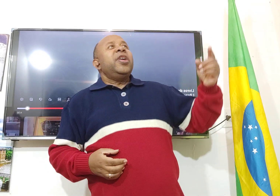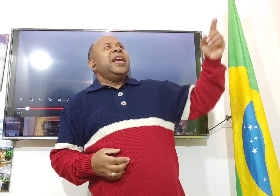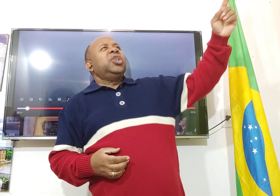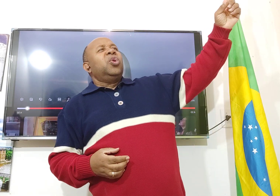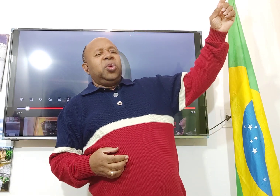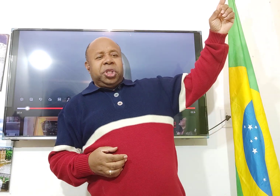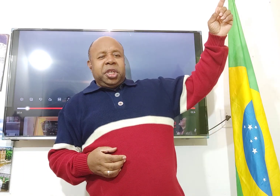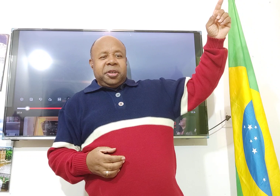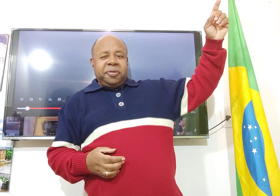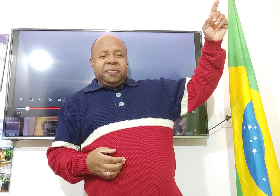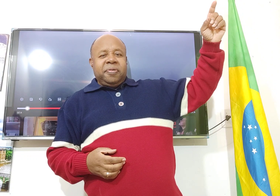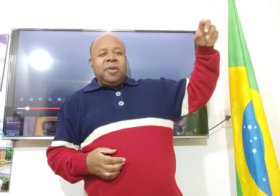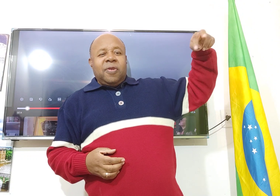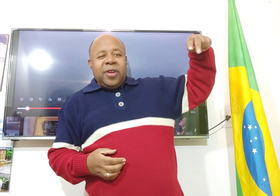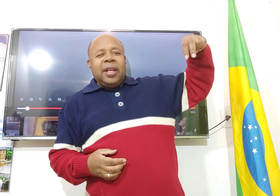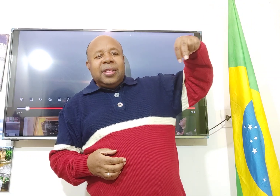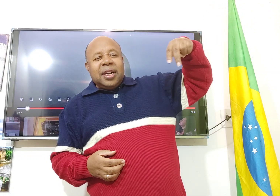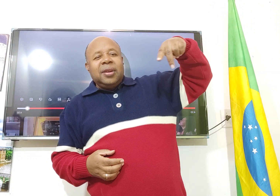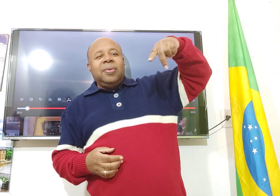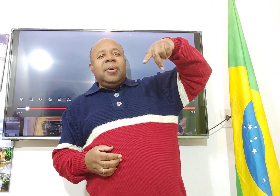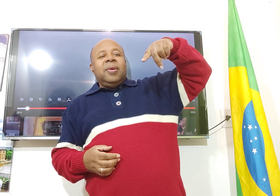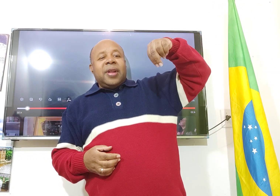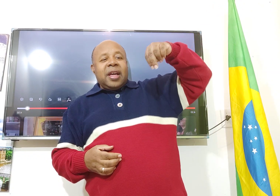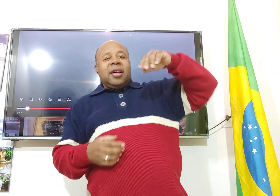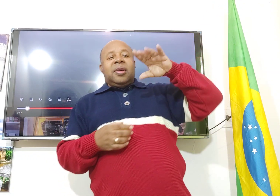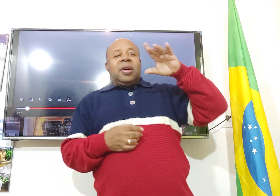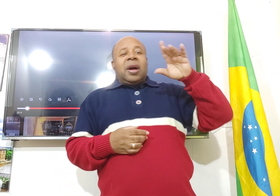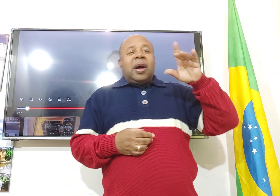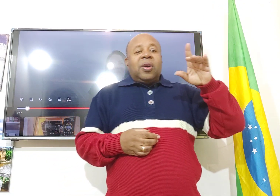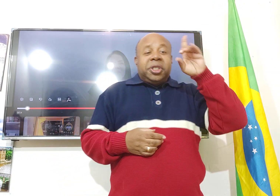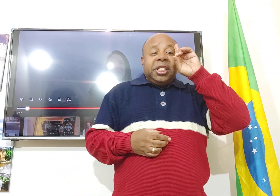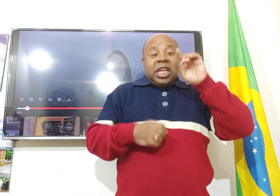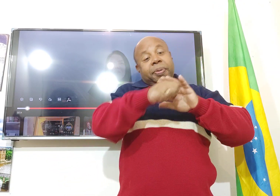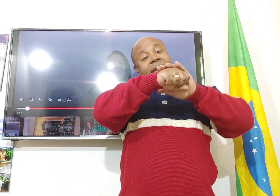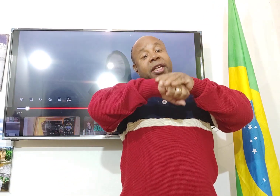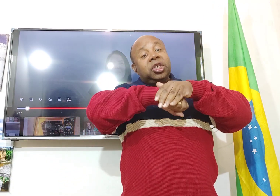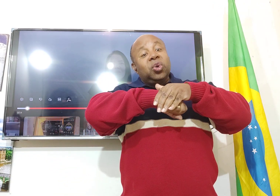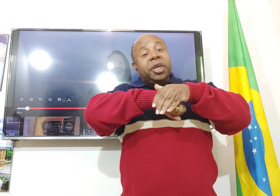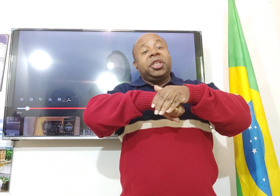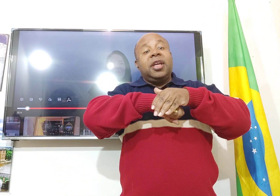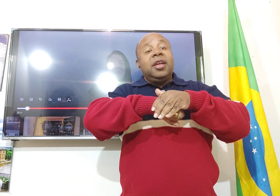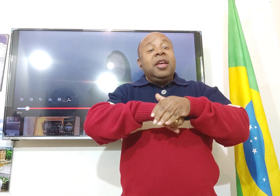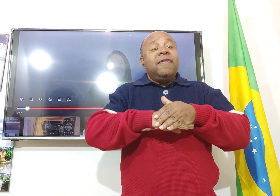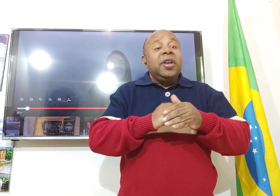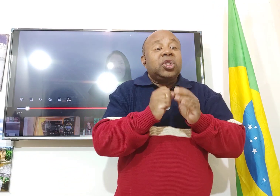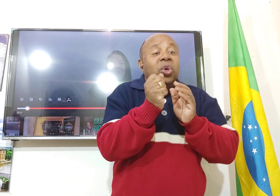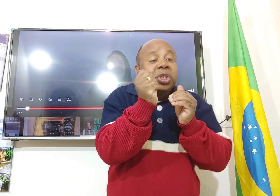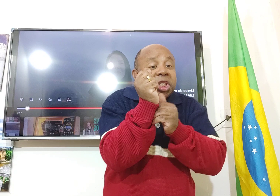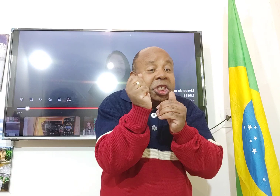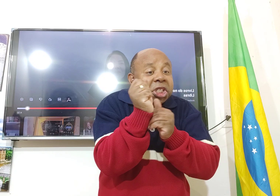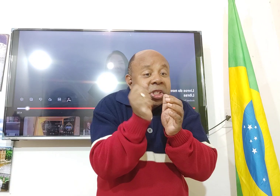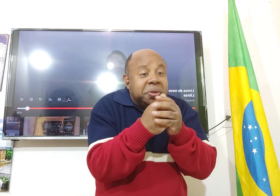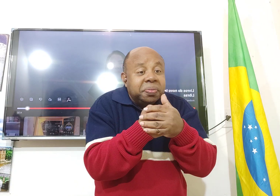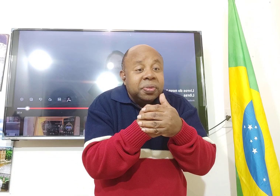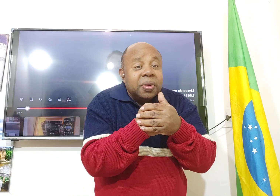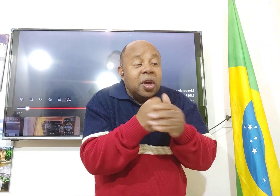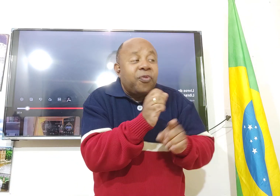lá de longe, eu vim andando, né? O dia inteiro para chegar aqui de noite, né? Vim escondidinho, eu faço